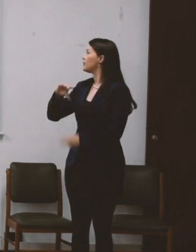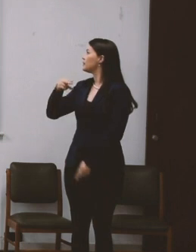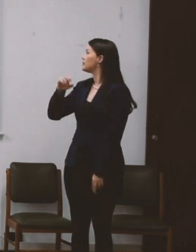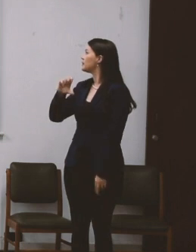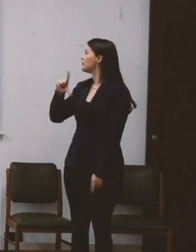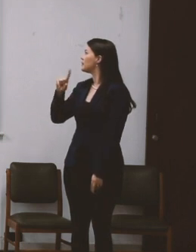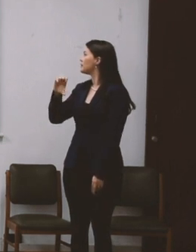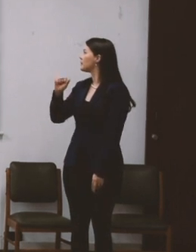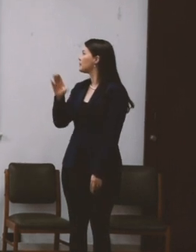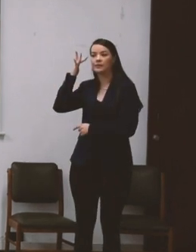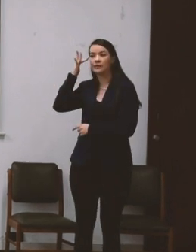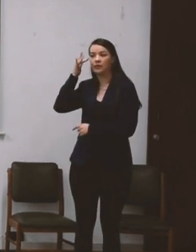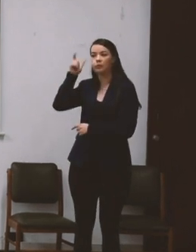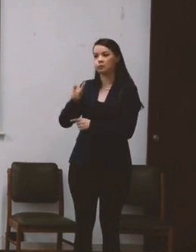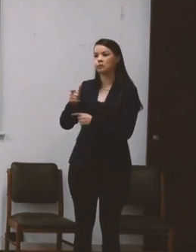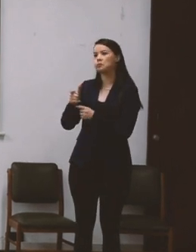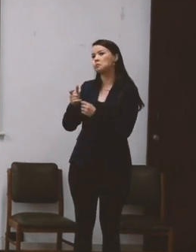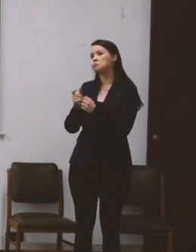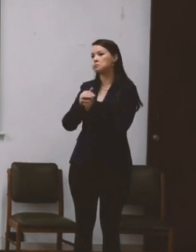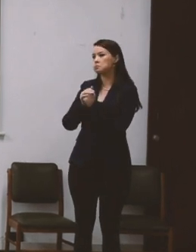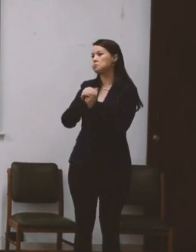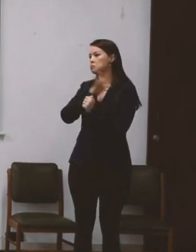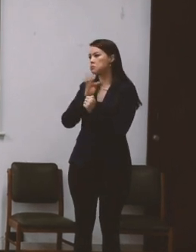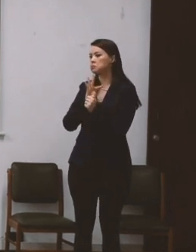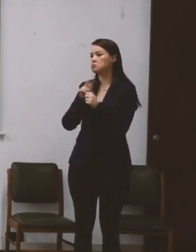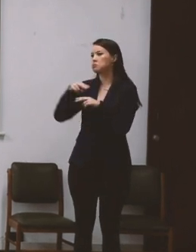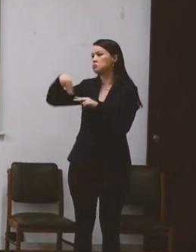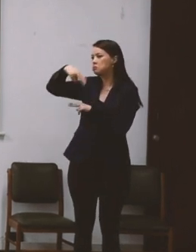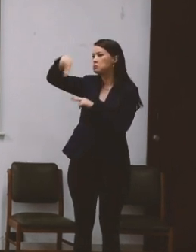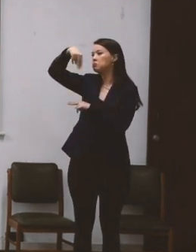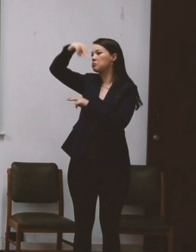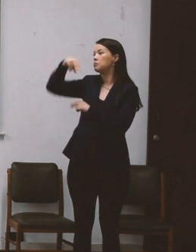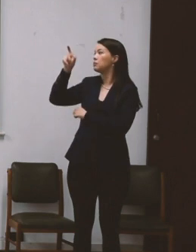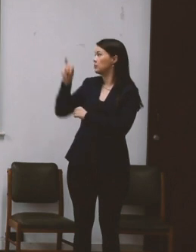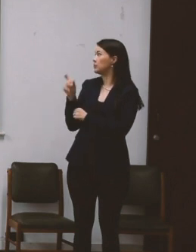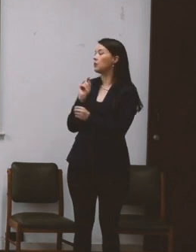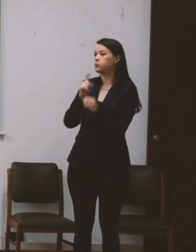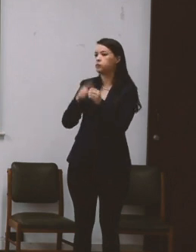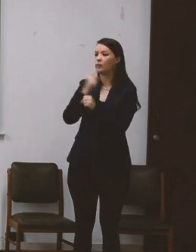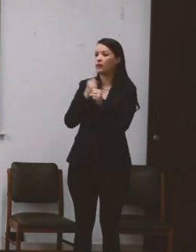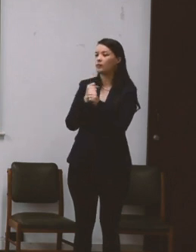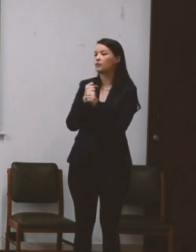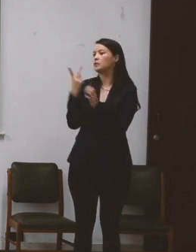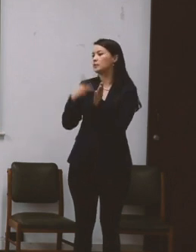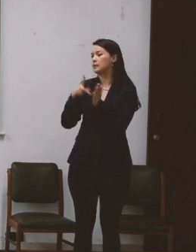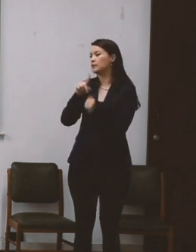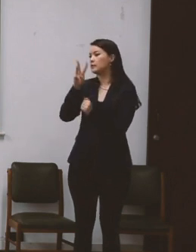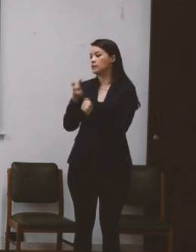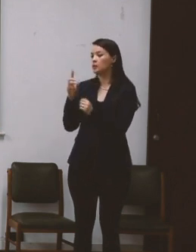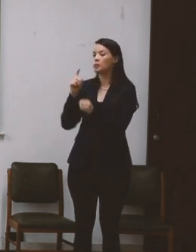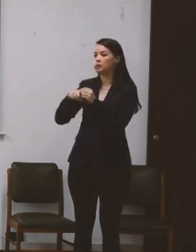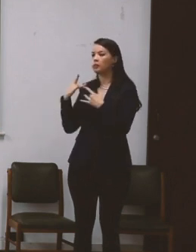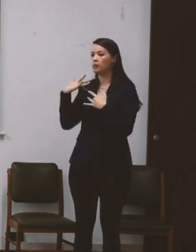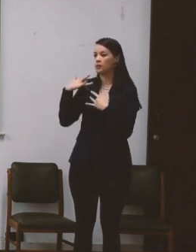Chelsea Werner es una mujer desde California en Estados Unidos que se incorporó en 2018 a la industria del modelaje mediante